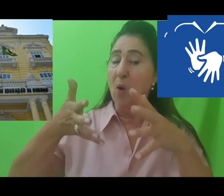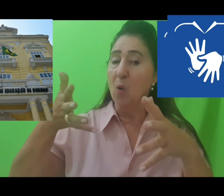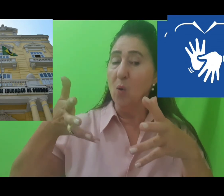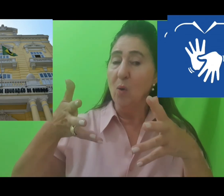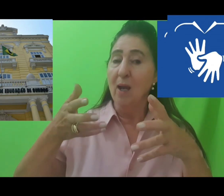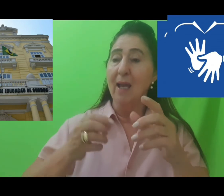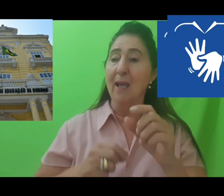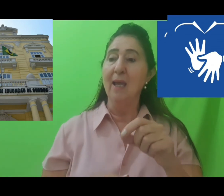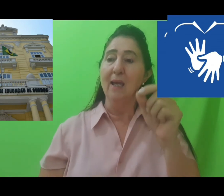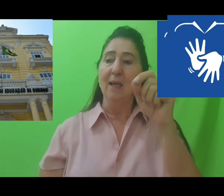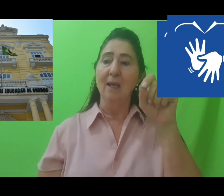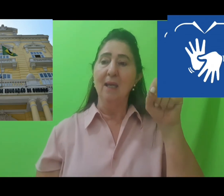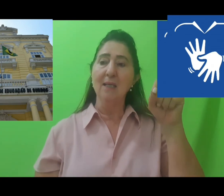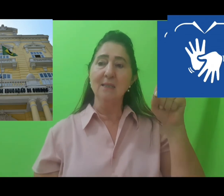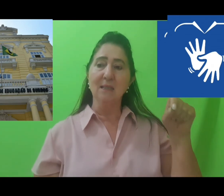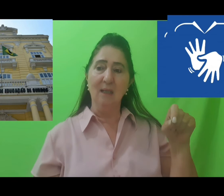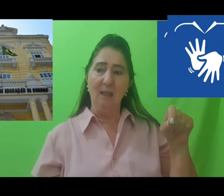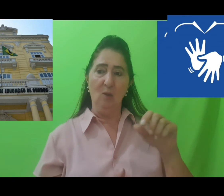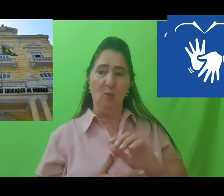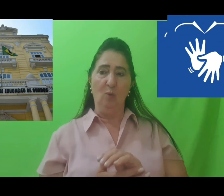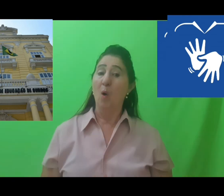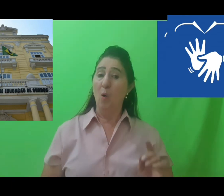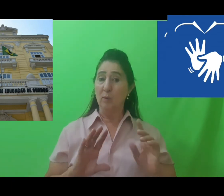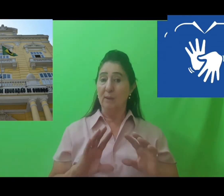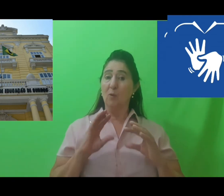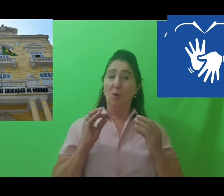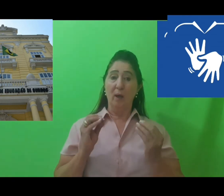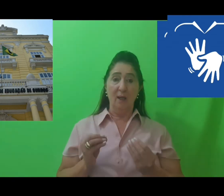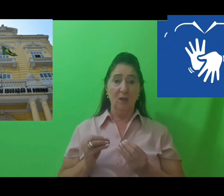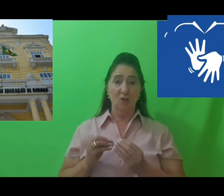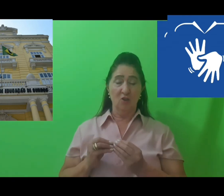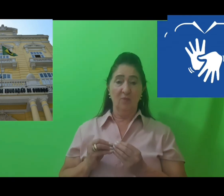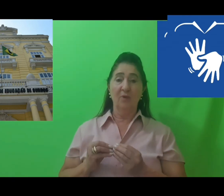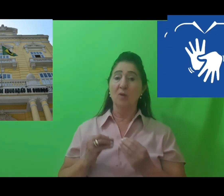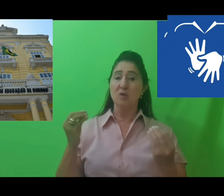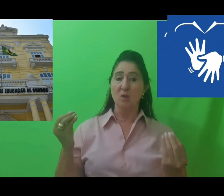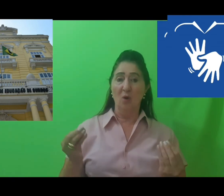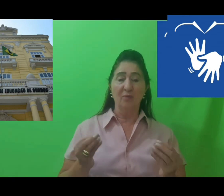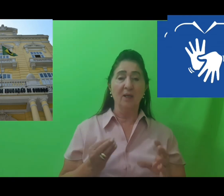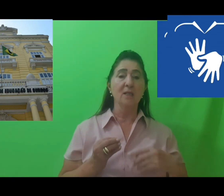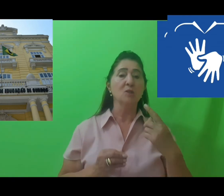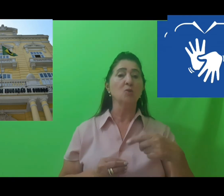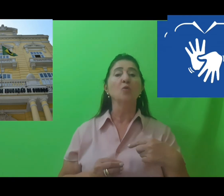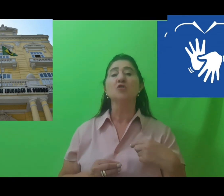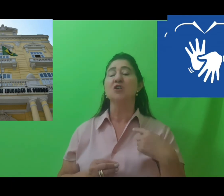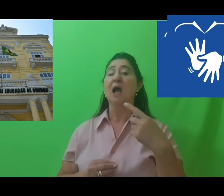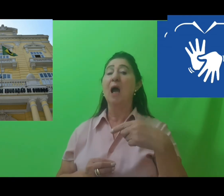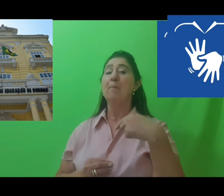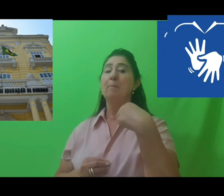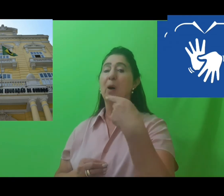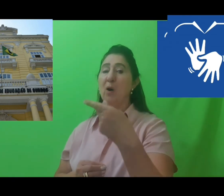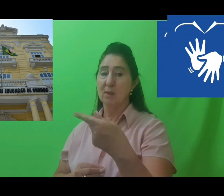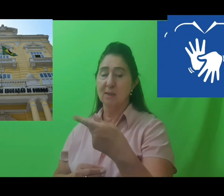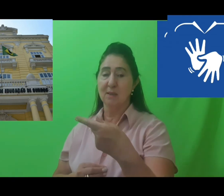gestual e escrito. Outra corrente filosófica que surge após